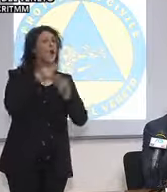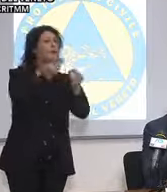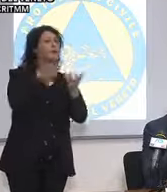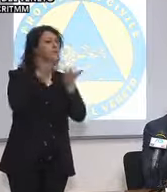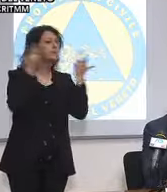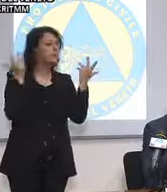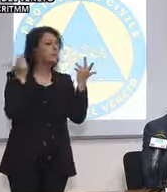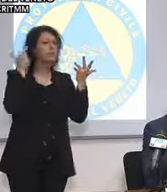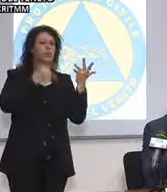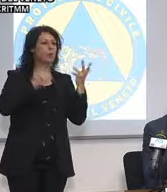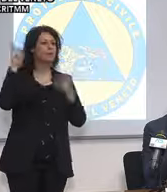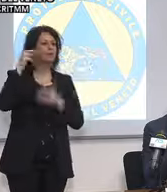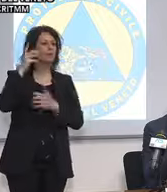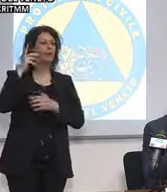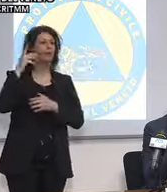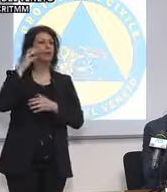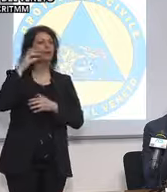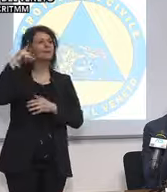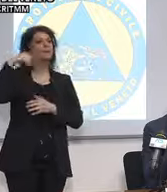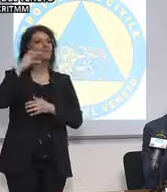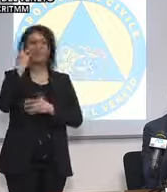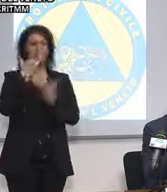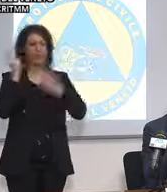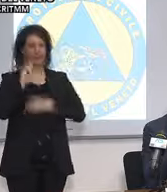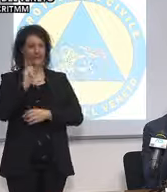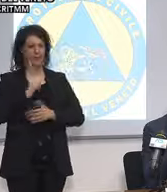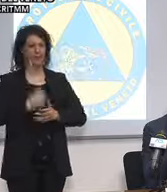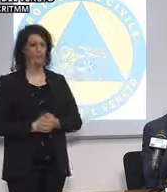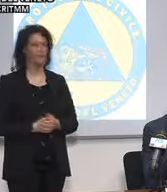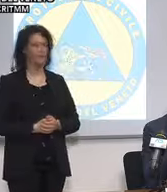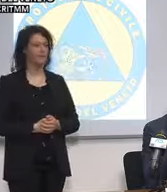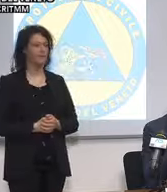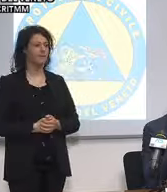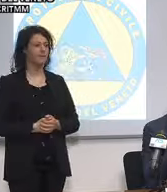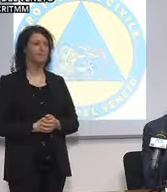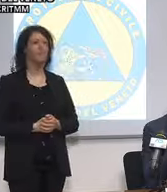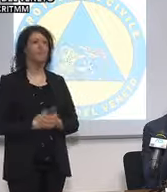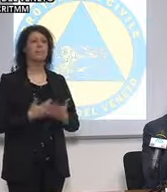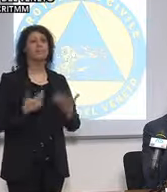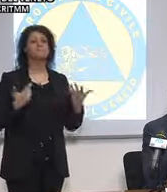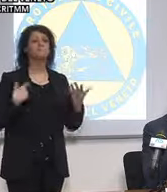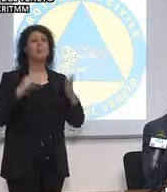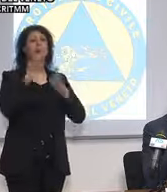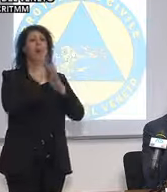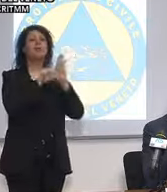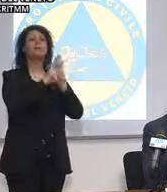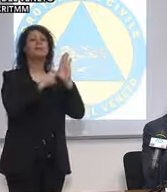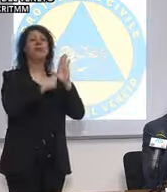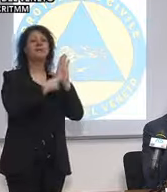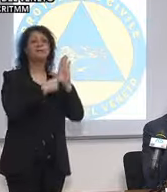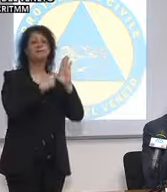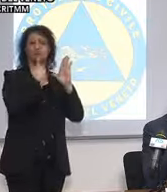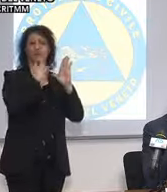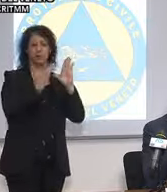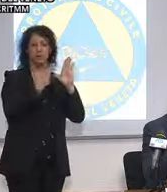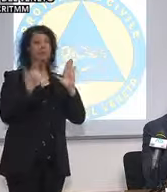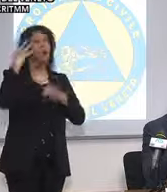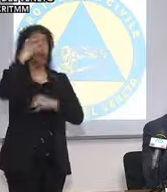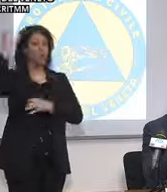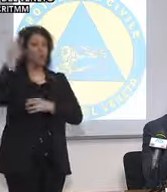Ma guardate, è un'ordinanza che dà interpretazione a quello che non è, quello, tutto ciò che non è vietato è autorizzato, nel senso